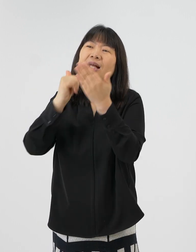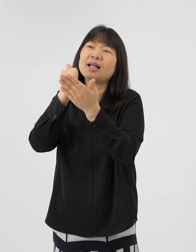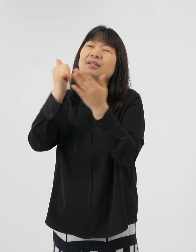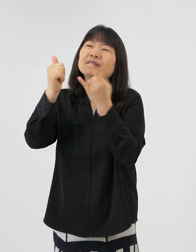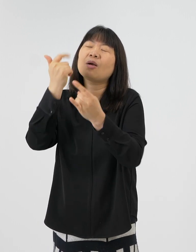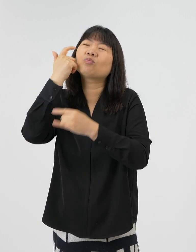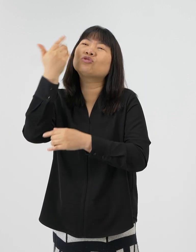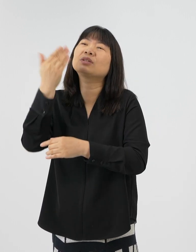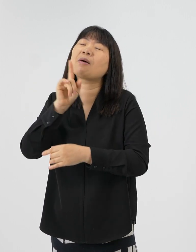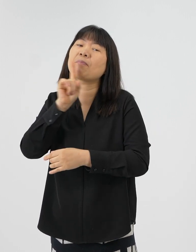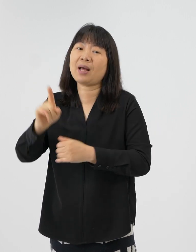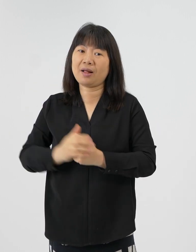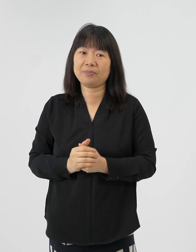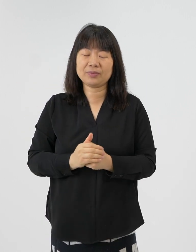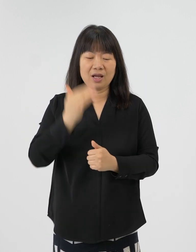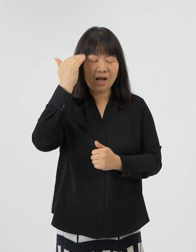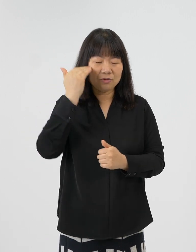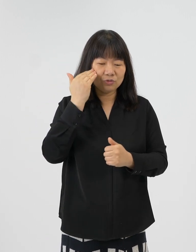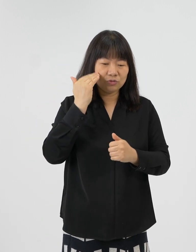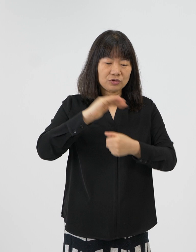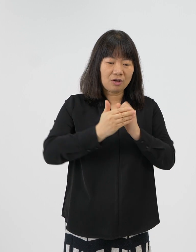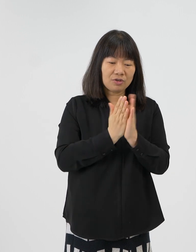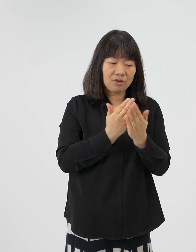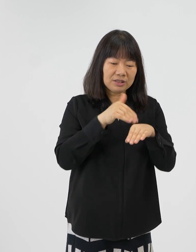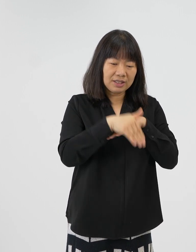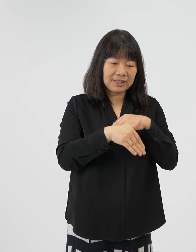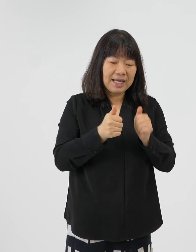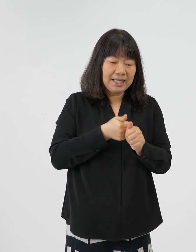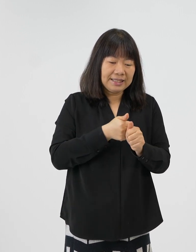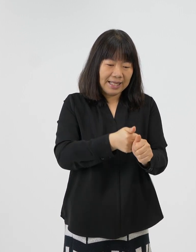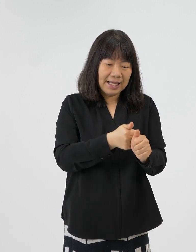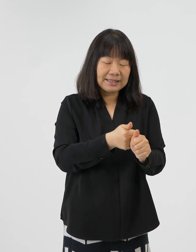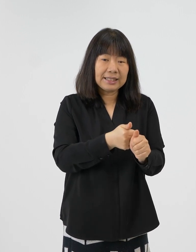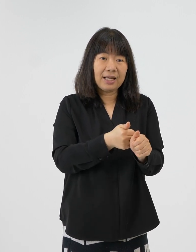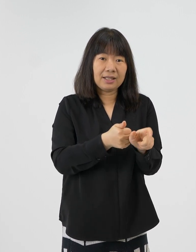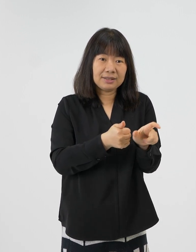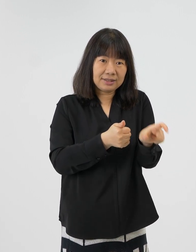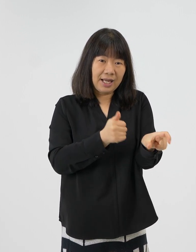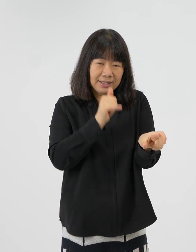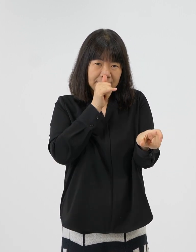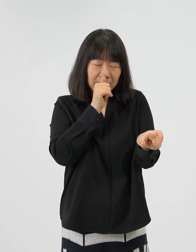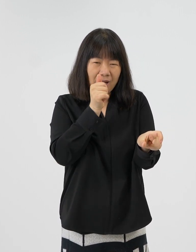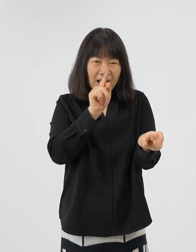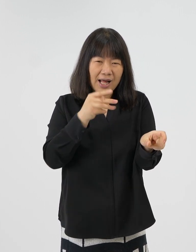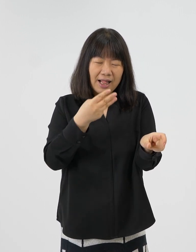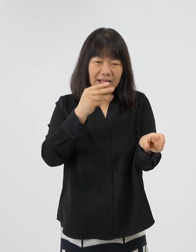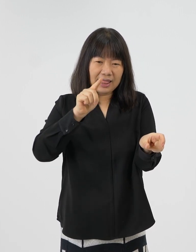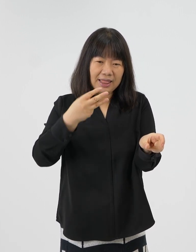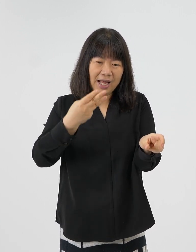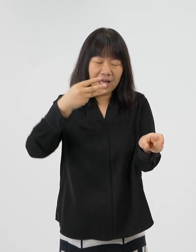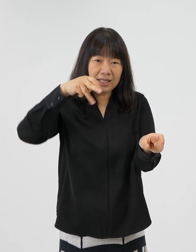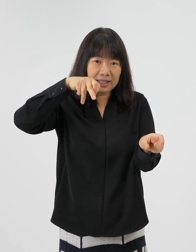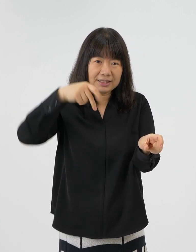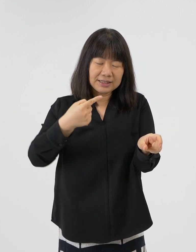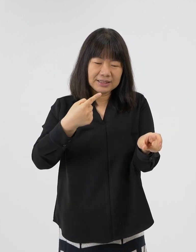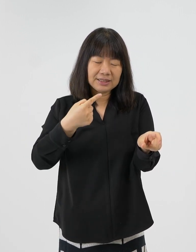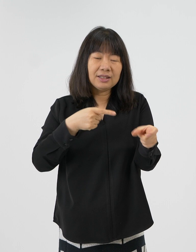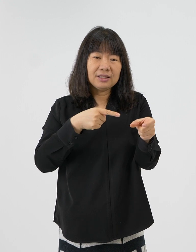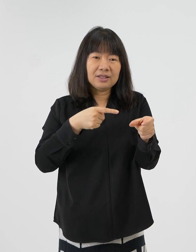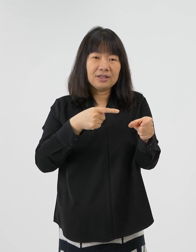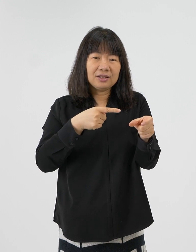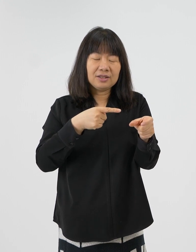우리말에는 따른다라고 되어 있는데, 원래 이 할라크라는 동사는, 히브리 동사는 무슨 뜻인가